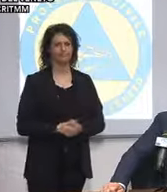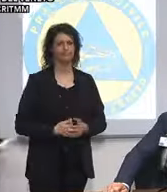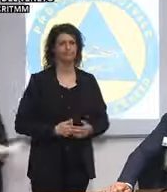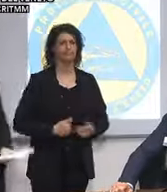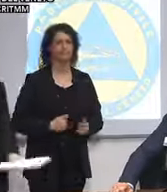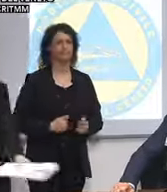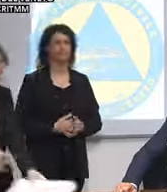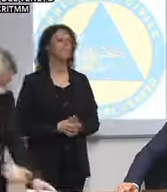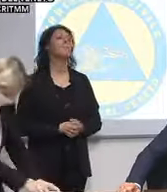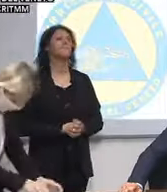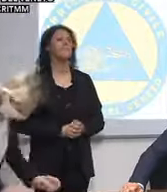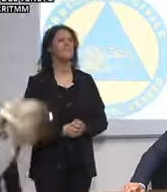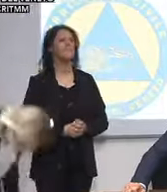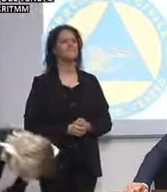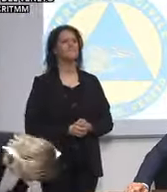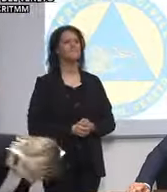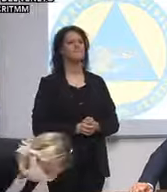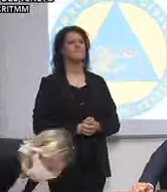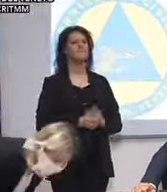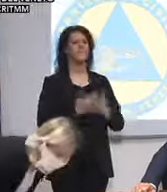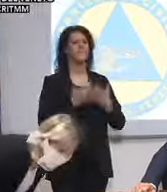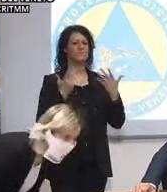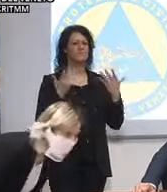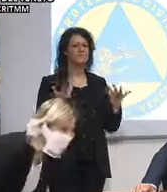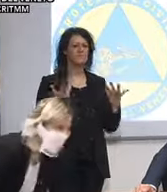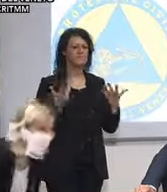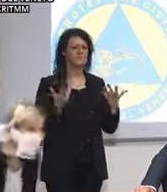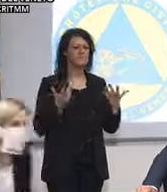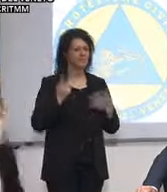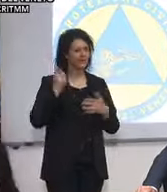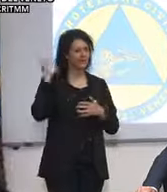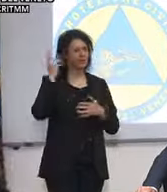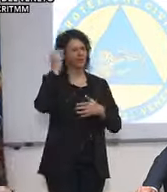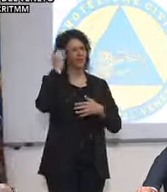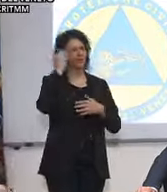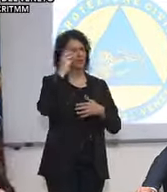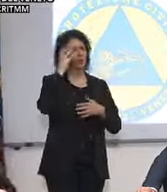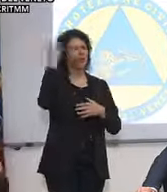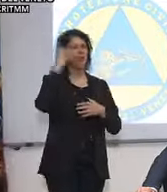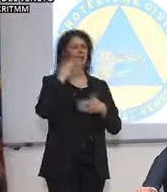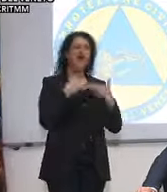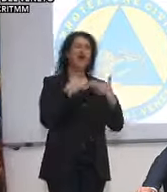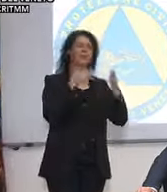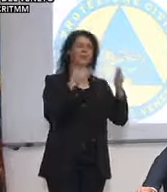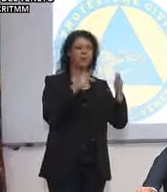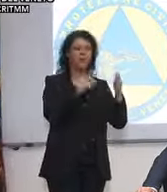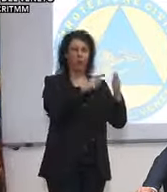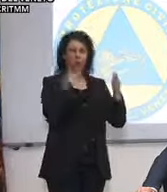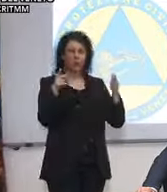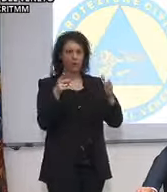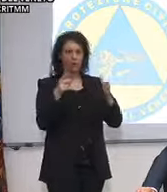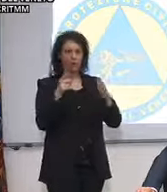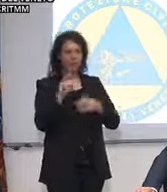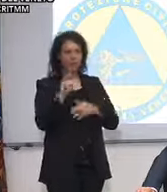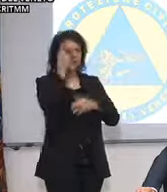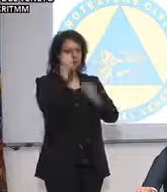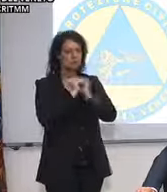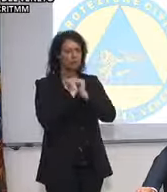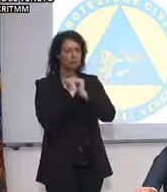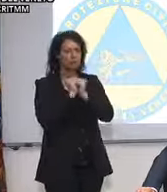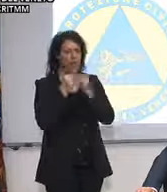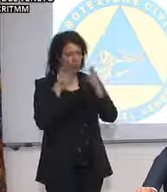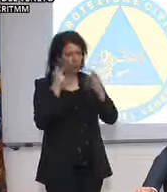Cioè non è possibile pensare a un'apertura e dire a loro a giugno, c'è primo giugno mi sembra aver